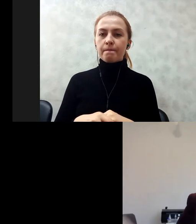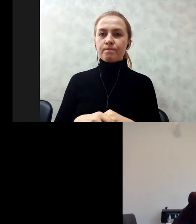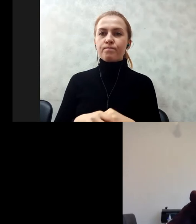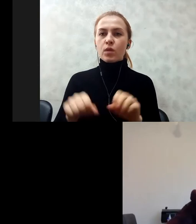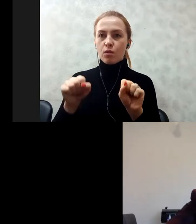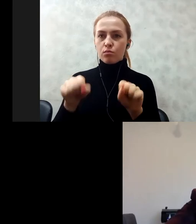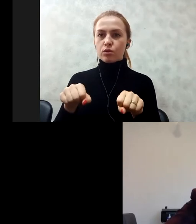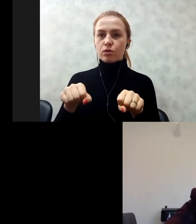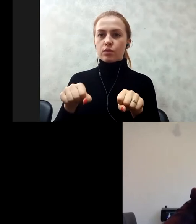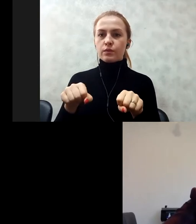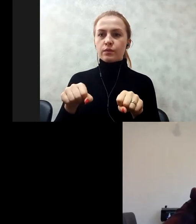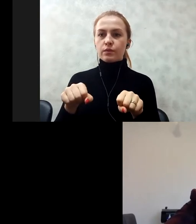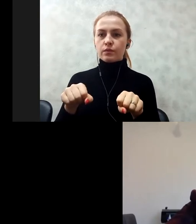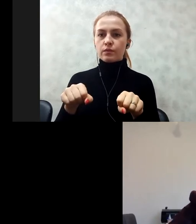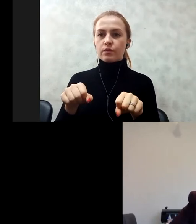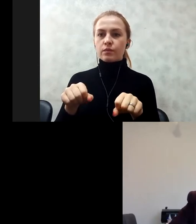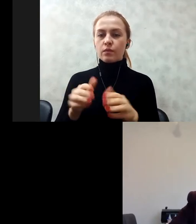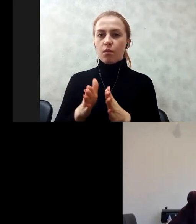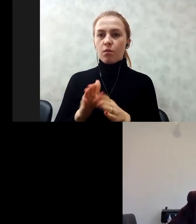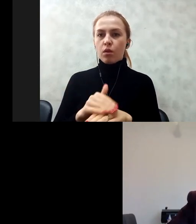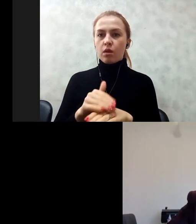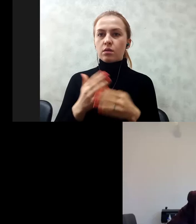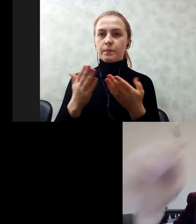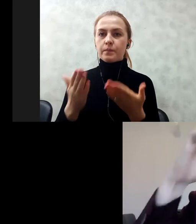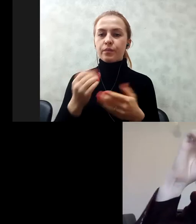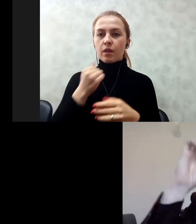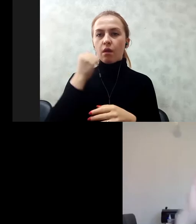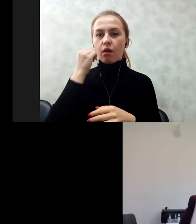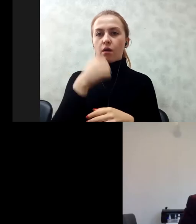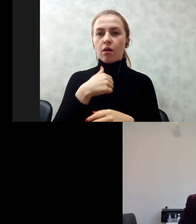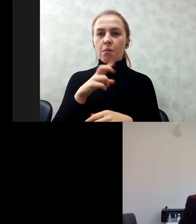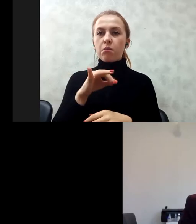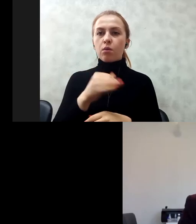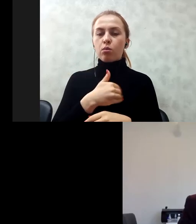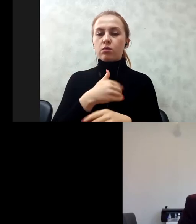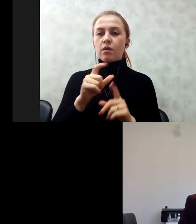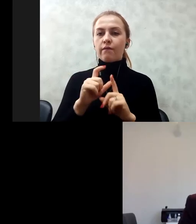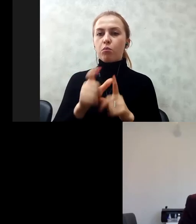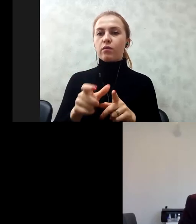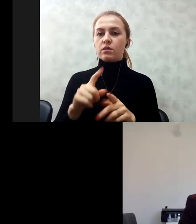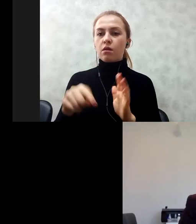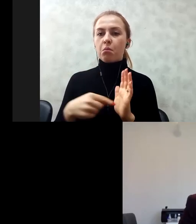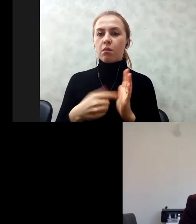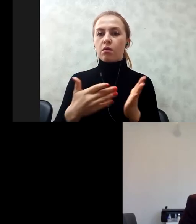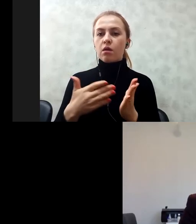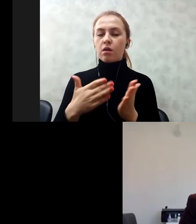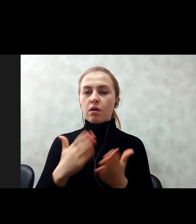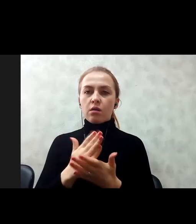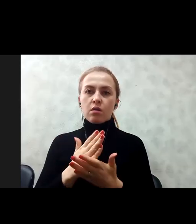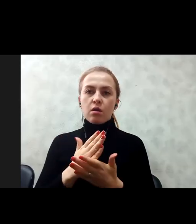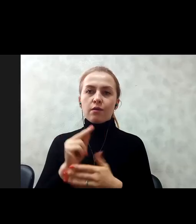Можна, Гарольд? Будь ласка, пане. Дякую. Я би хотіла відповісти на питання, які в чаті. I would like